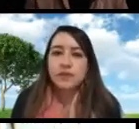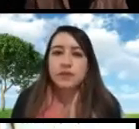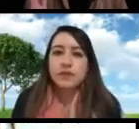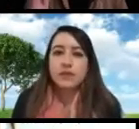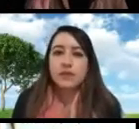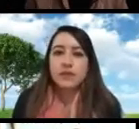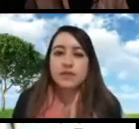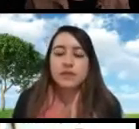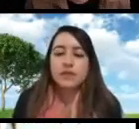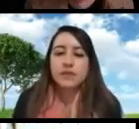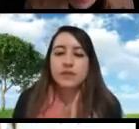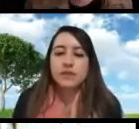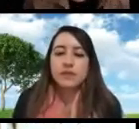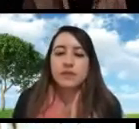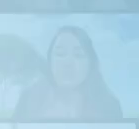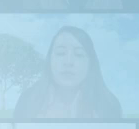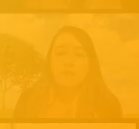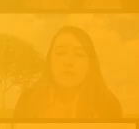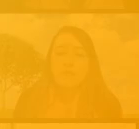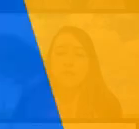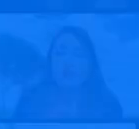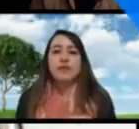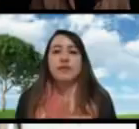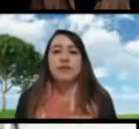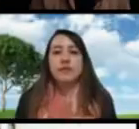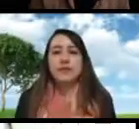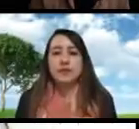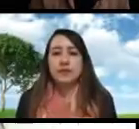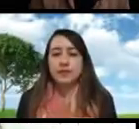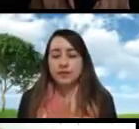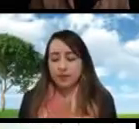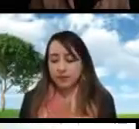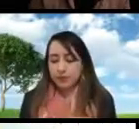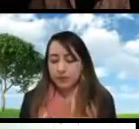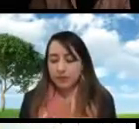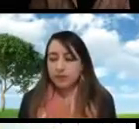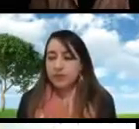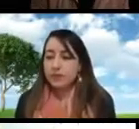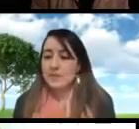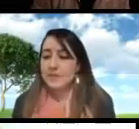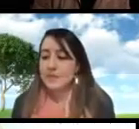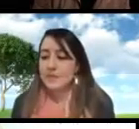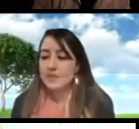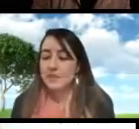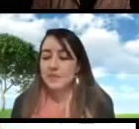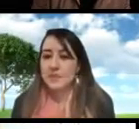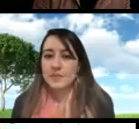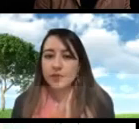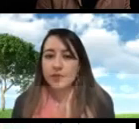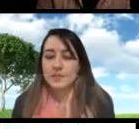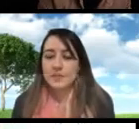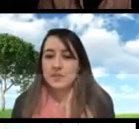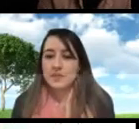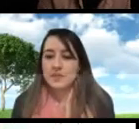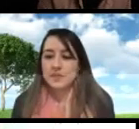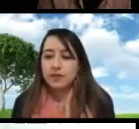adelante, Steph, con nuestra primera cápsula informativa. Al conjunto que forman los seres vivos y los factores no vivos del